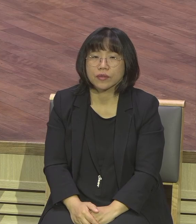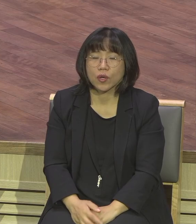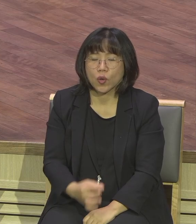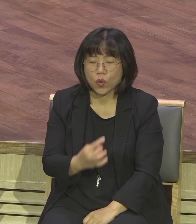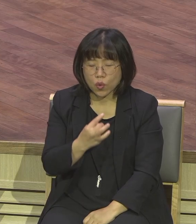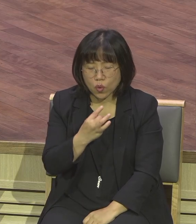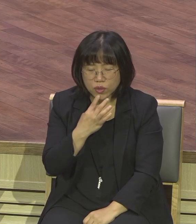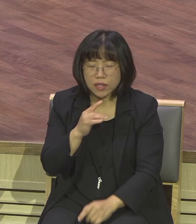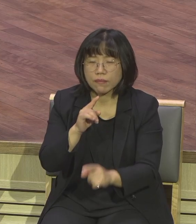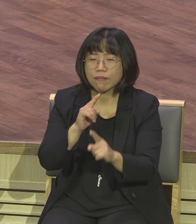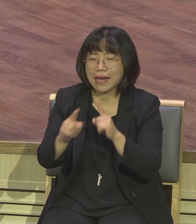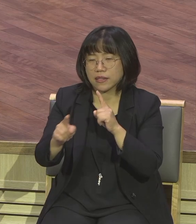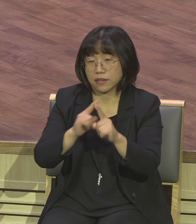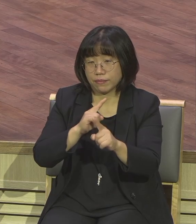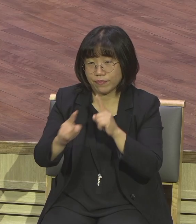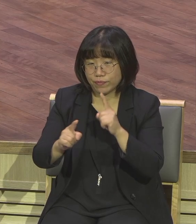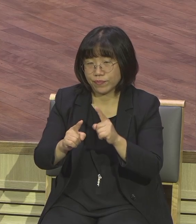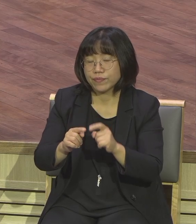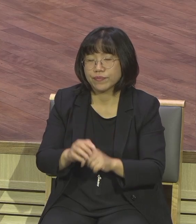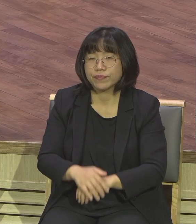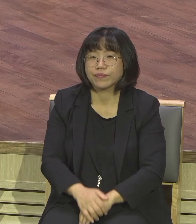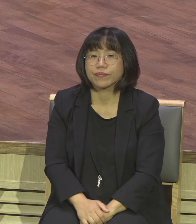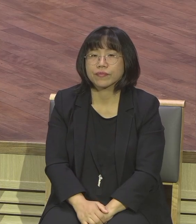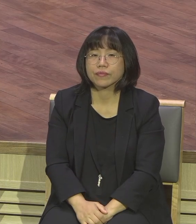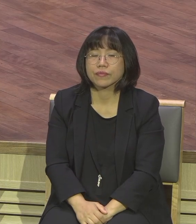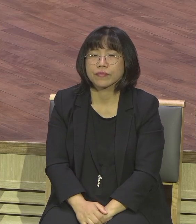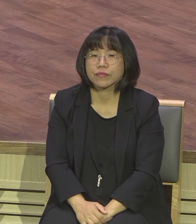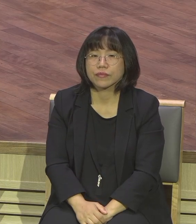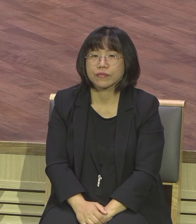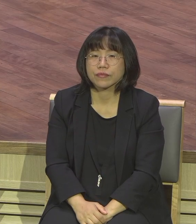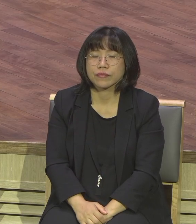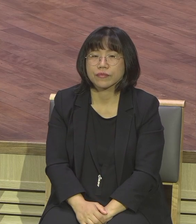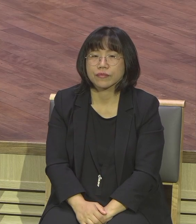오직 말씀이 하나님이에요.